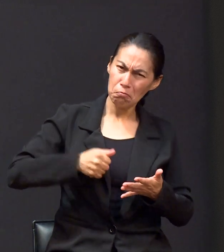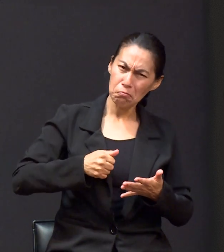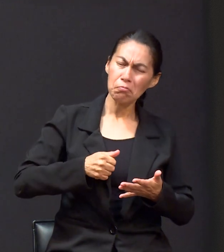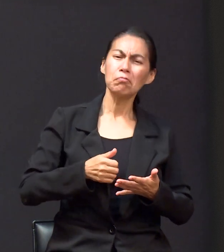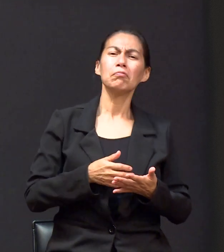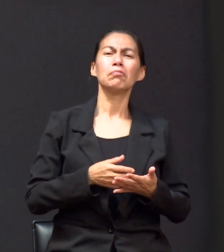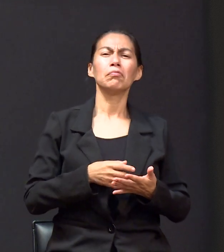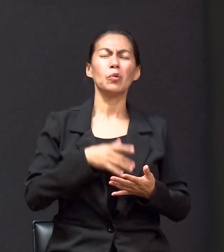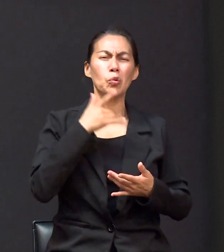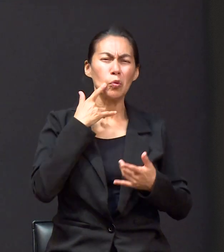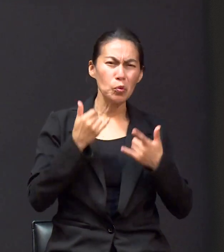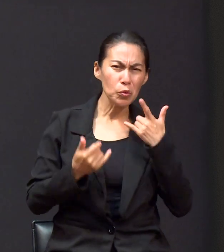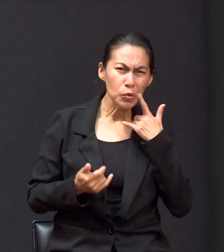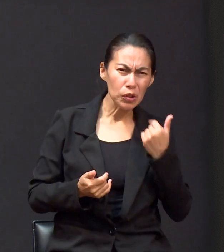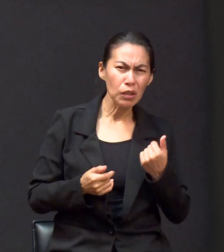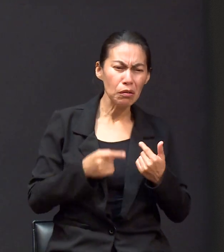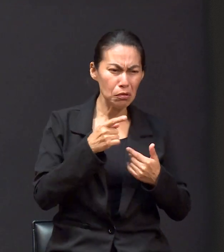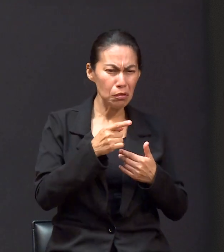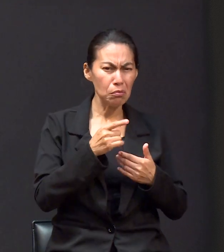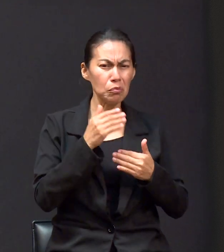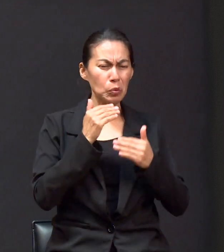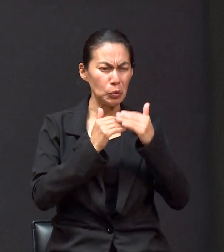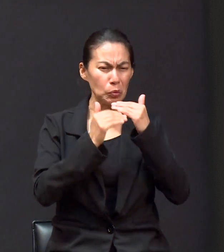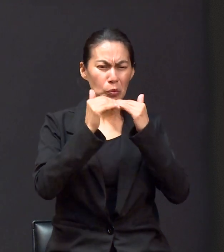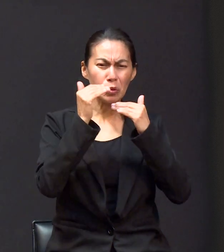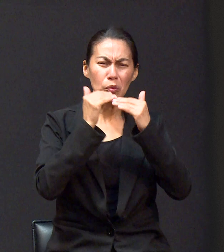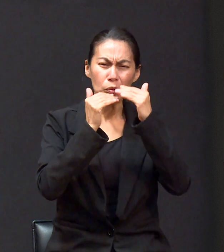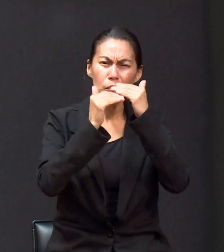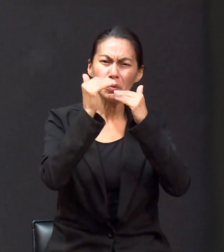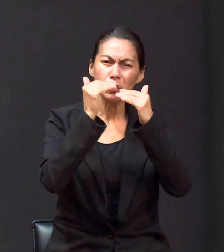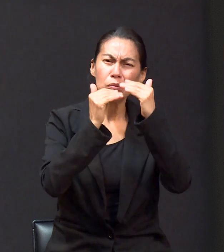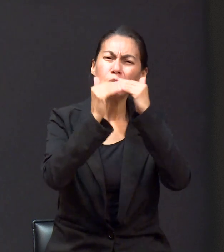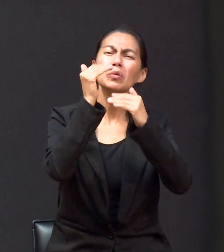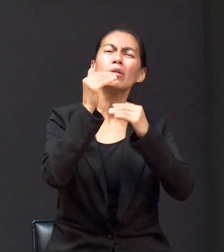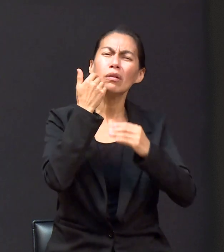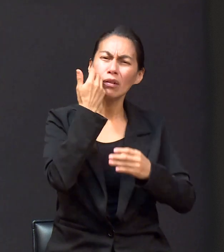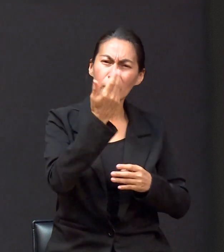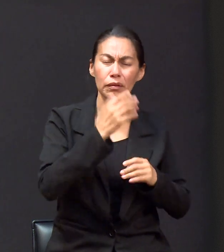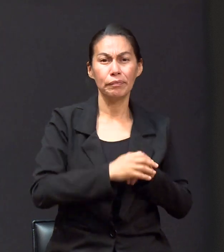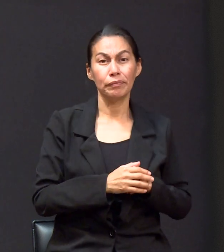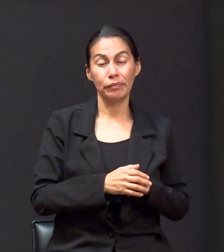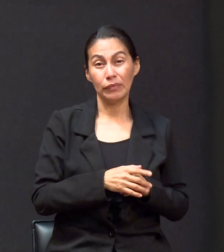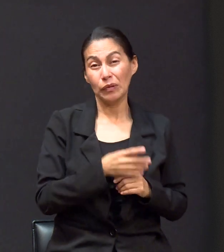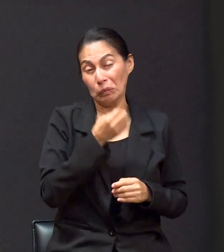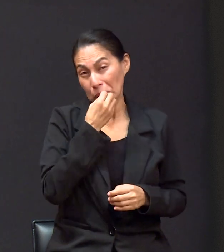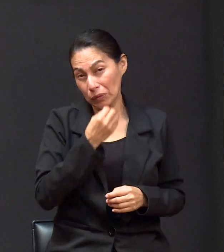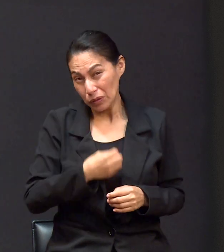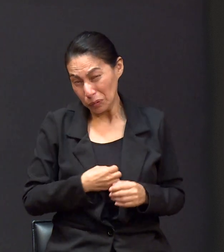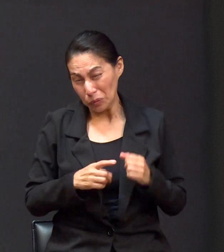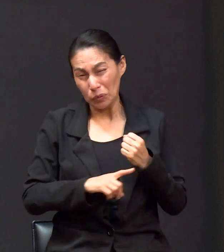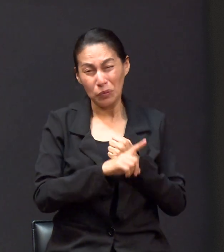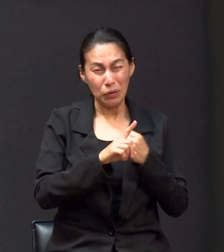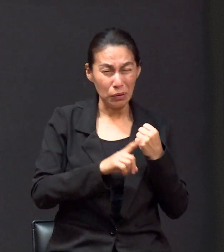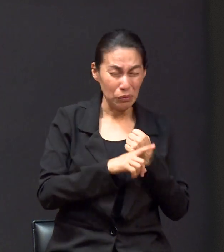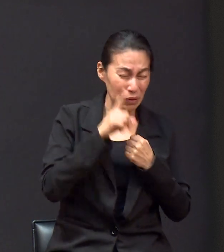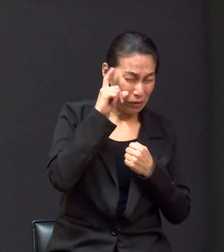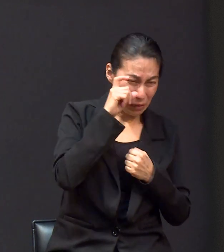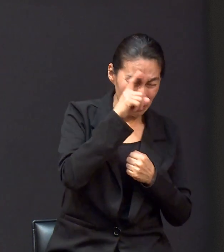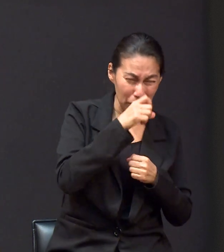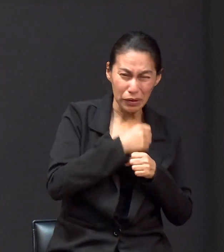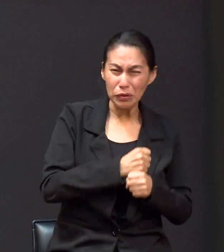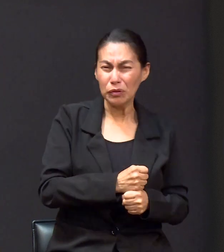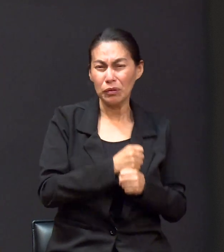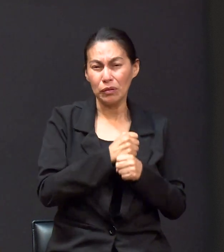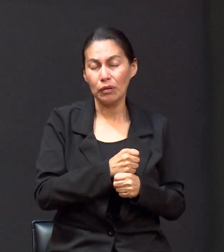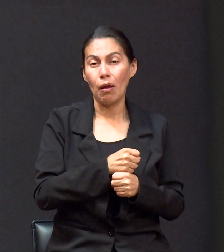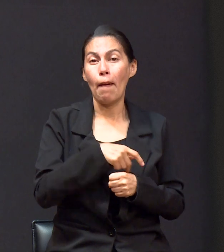con deseo de superación, que ha pasado grandes dificultades y crisis en la vida,